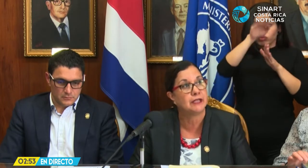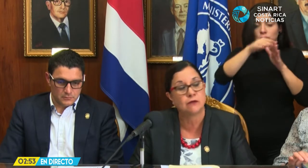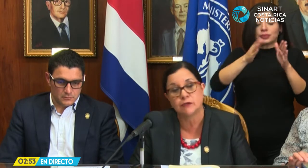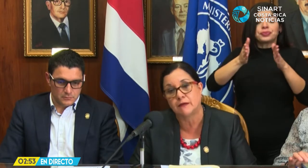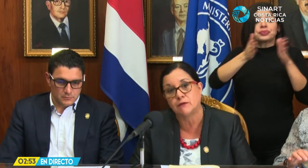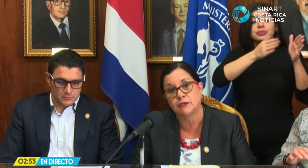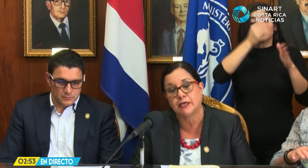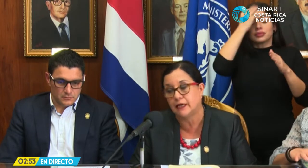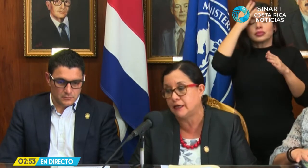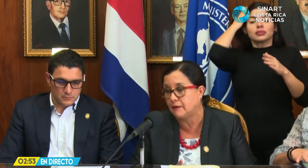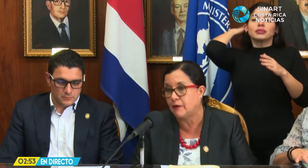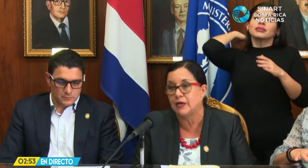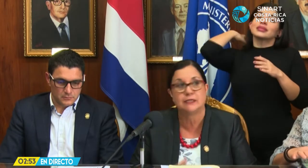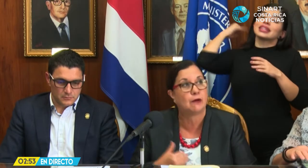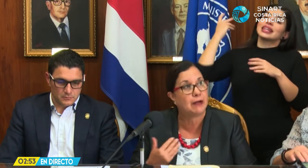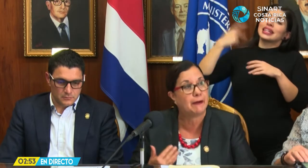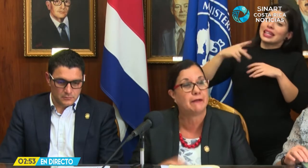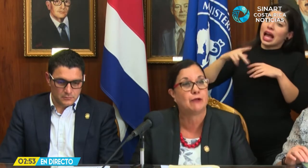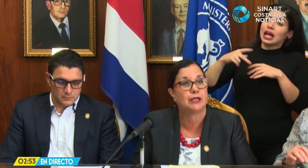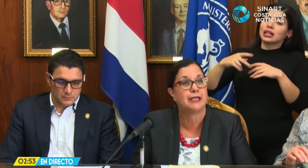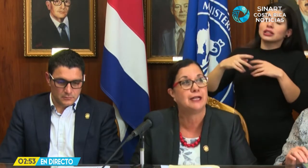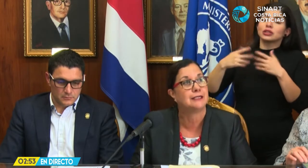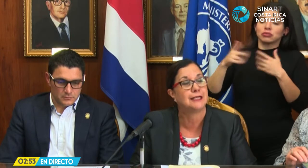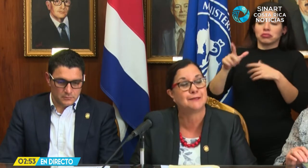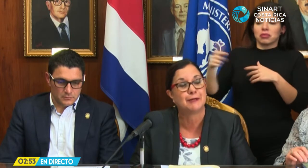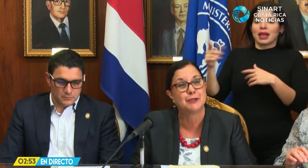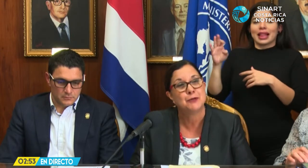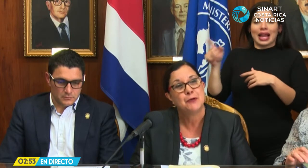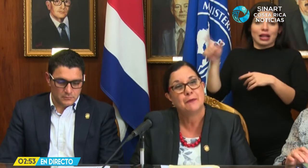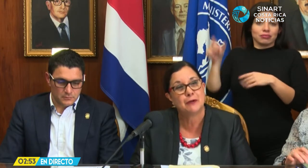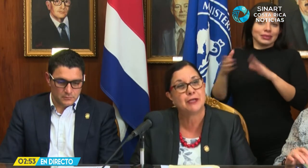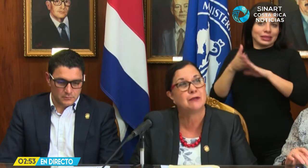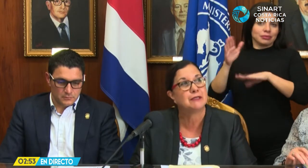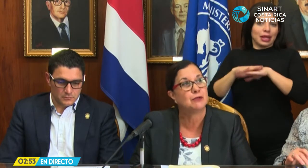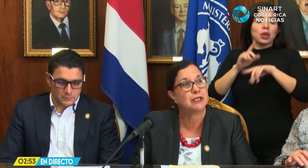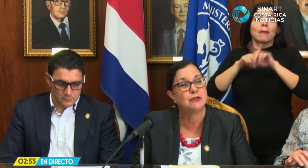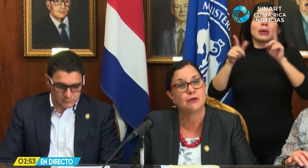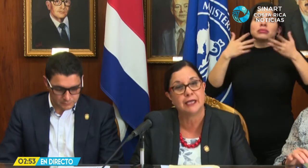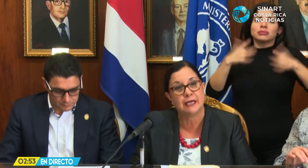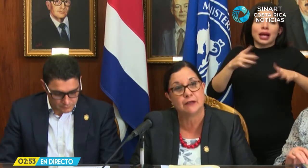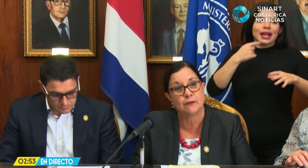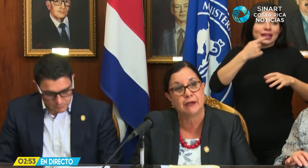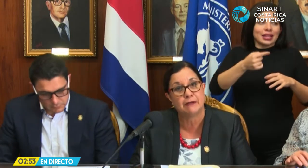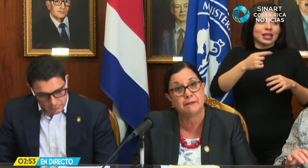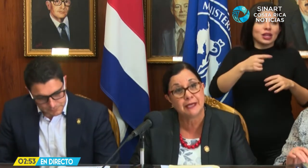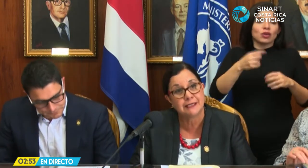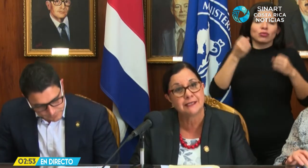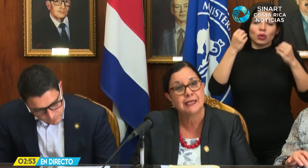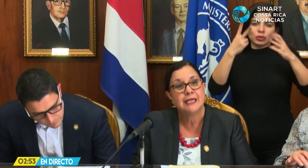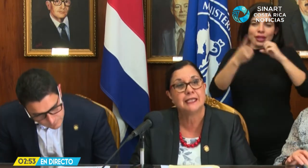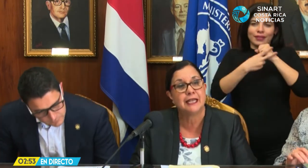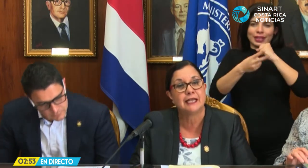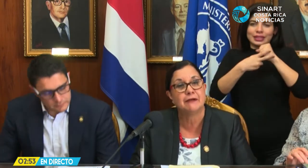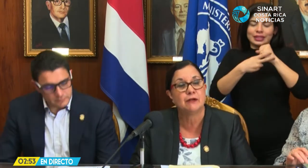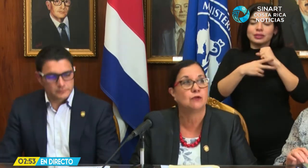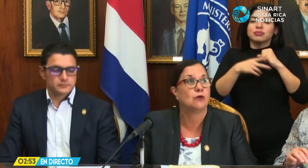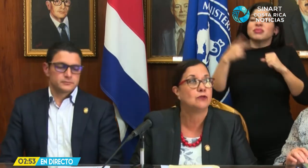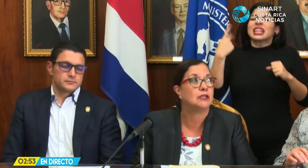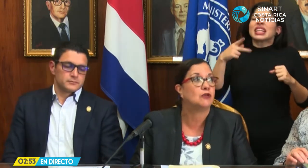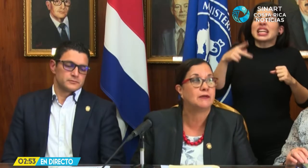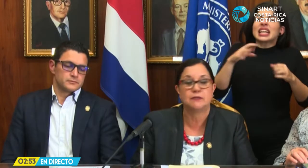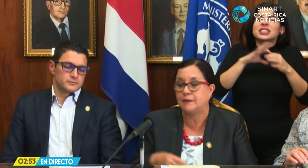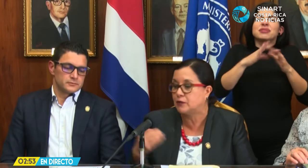de riesgo, ya hemos, bueno, le doy la palabra a don Daniel, es el experto, pero ya los hemos dicho innumerables veces y tiene que ver